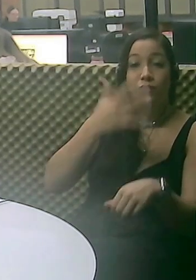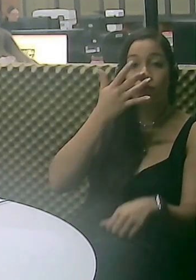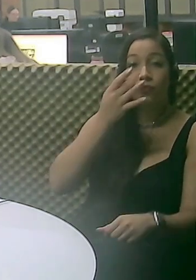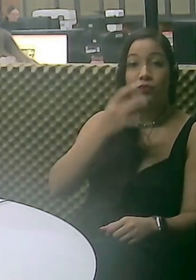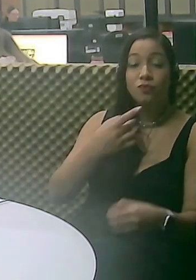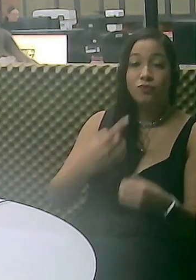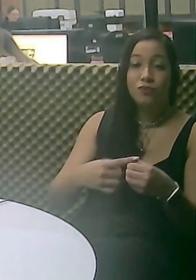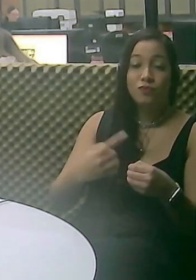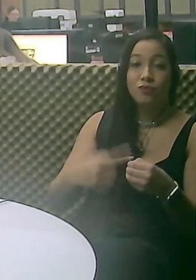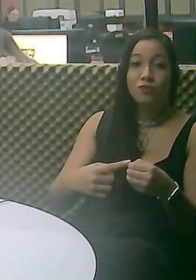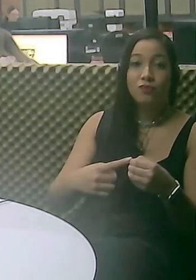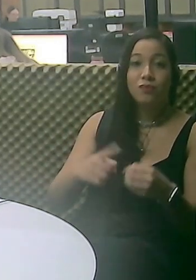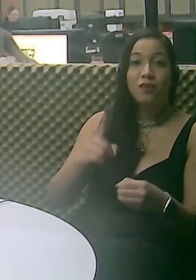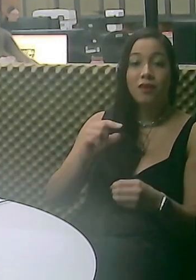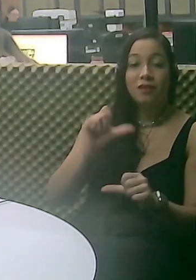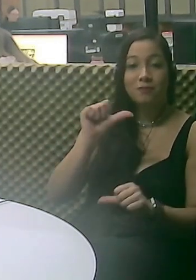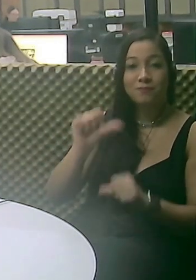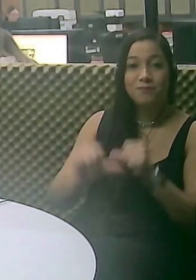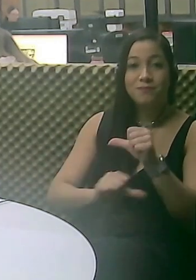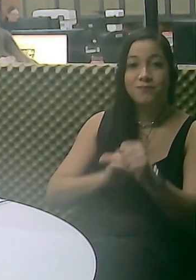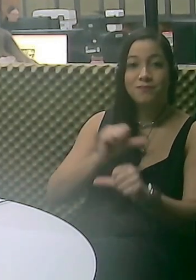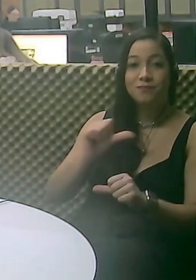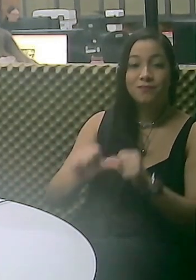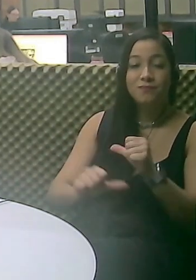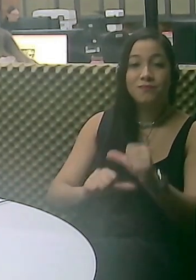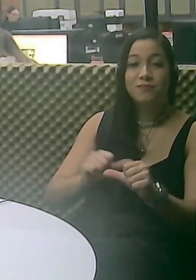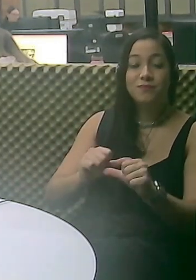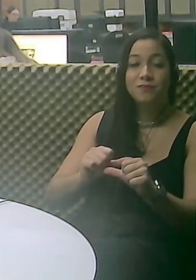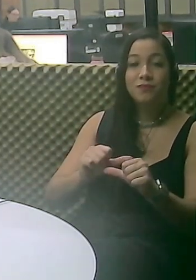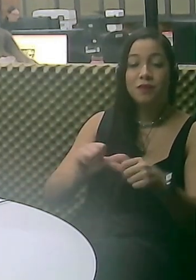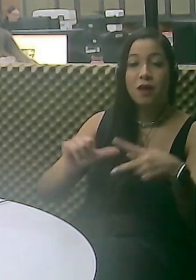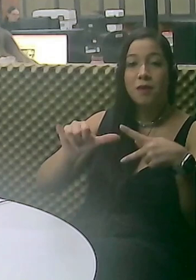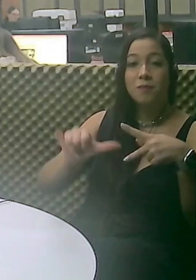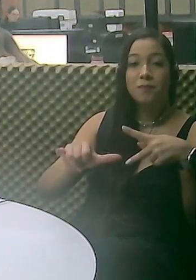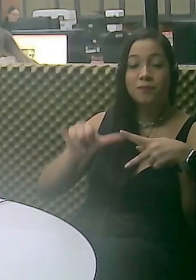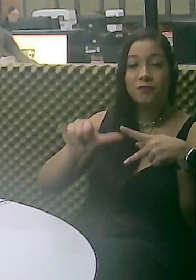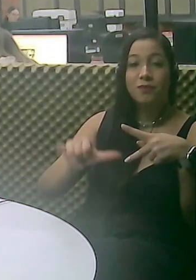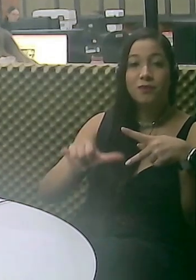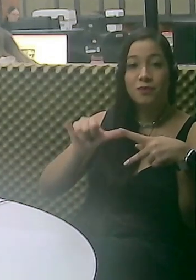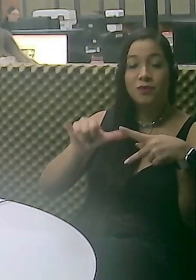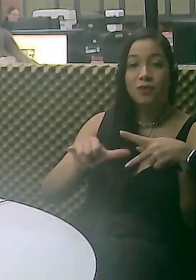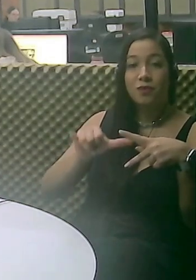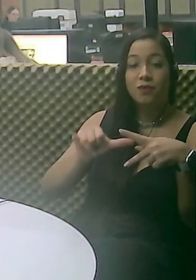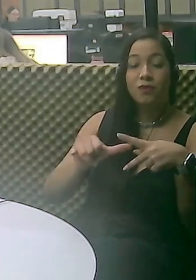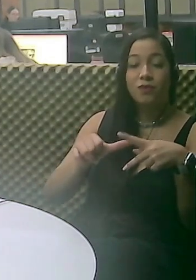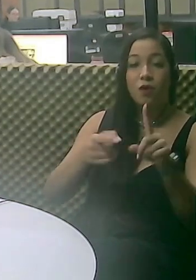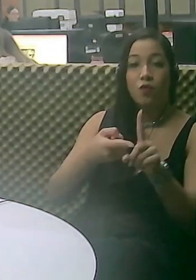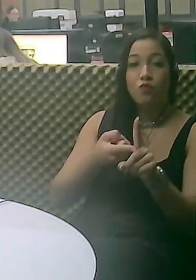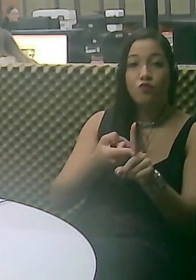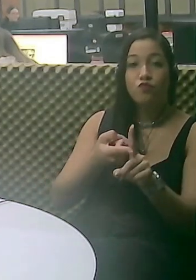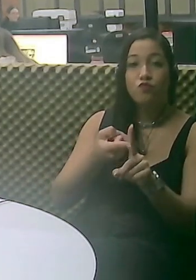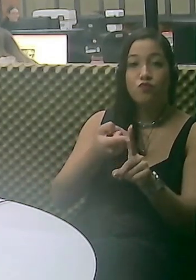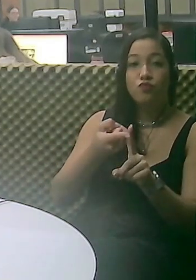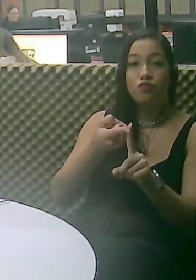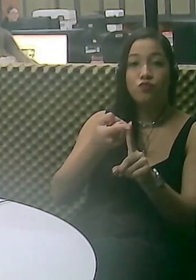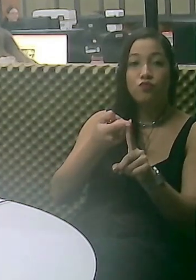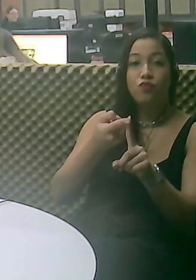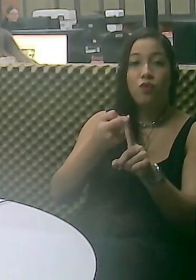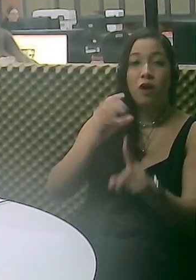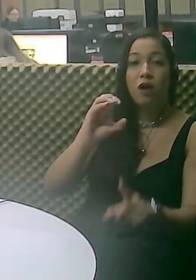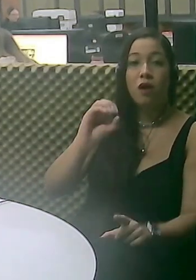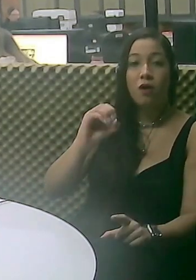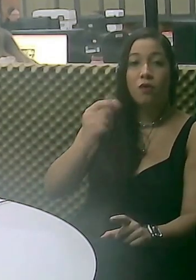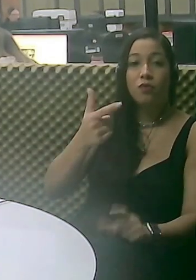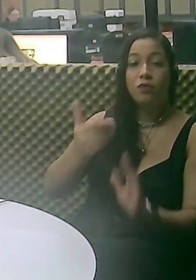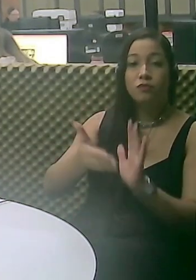O rejeito do esgoto será transformado por meio de pirólise, que é quando ocorre degradação termoquímica na ausência de oxigênio.